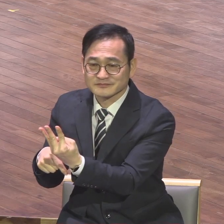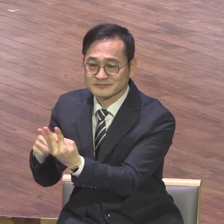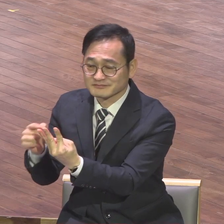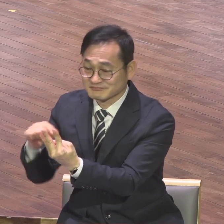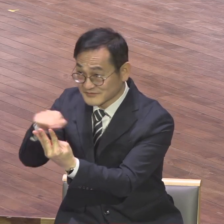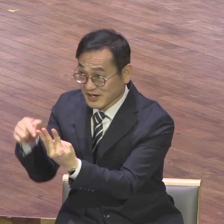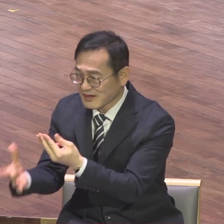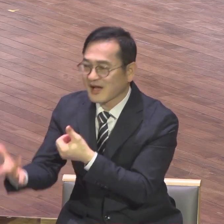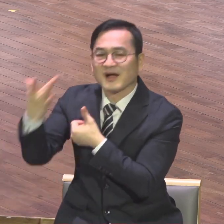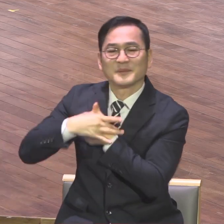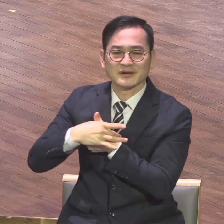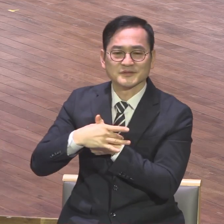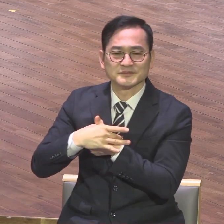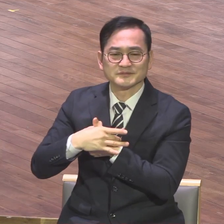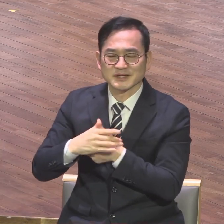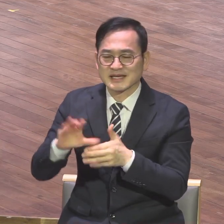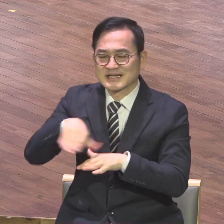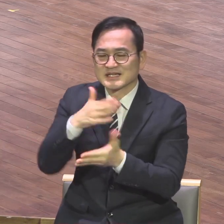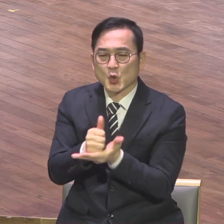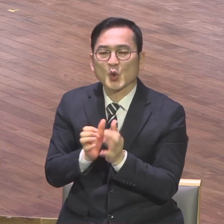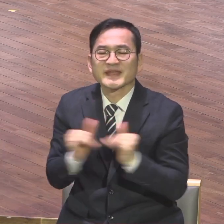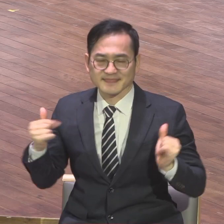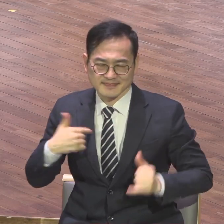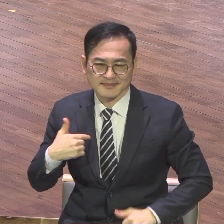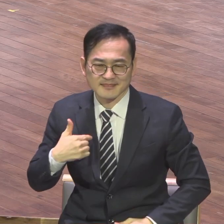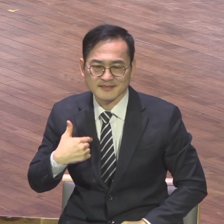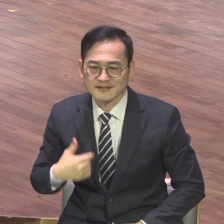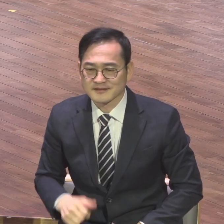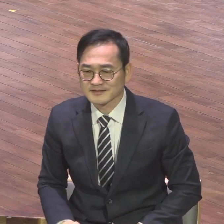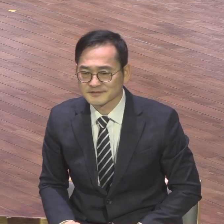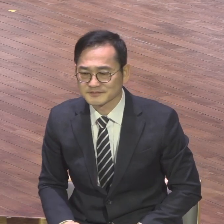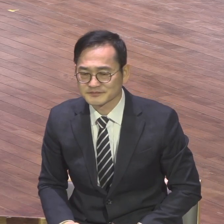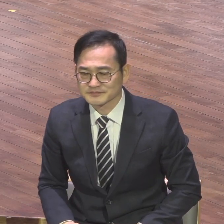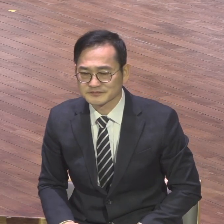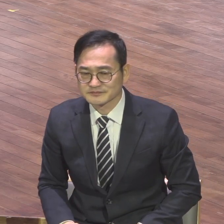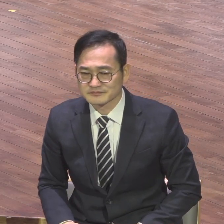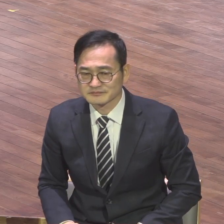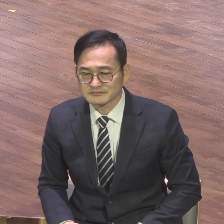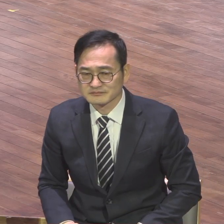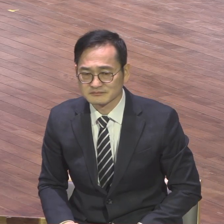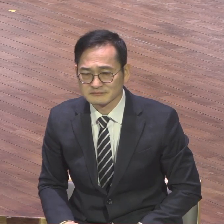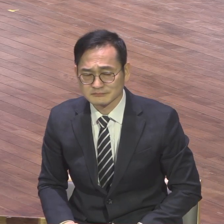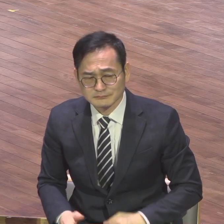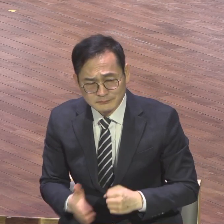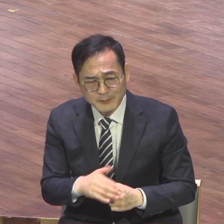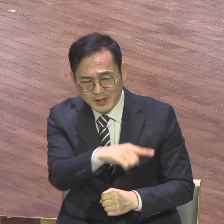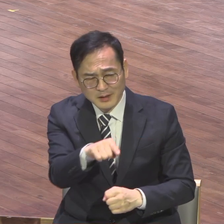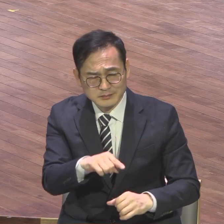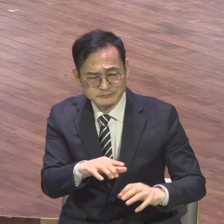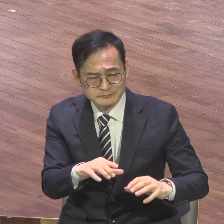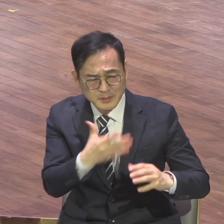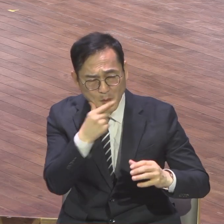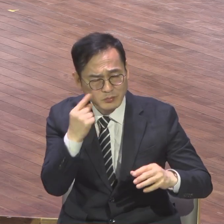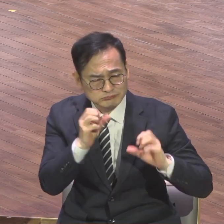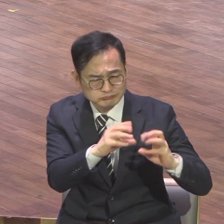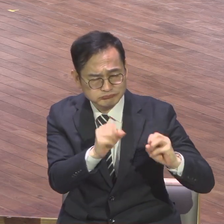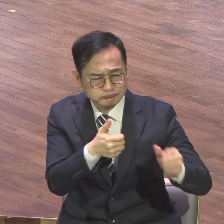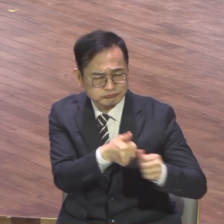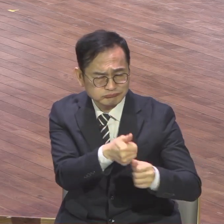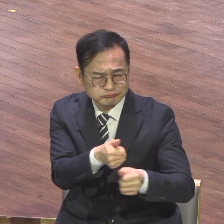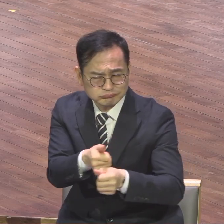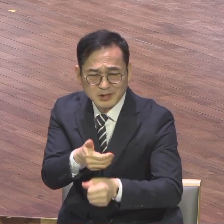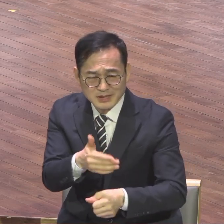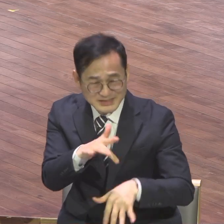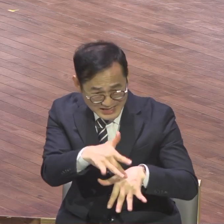아멘. 이걸 가지고 있어요. 그래야 여러분이 영적 지각분들이 키고 현장을 변화시키고 내가 맡은 기관에 붕이